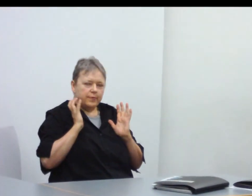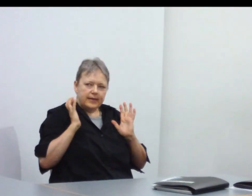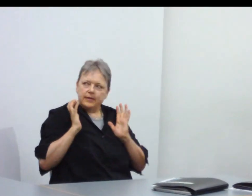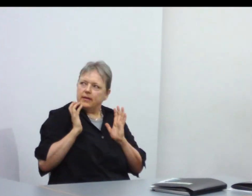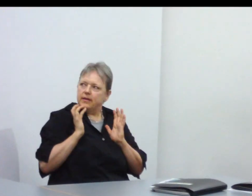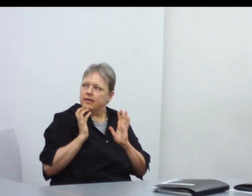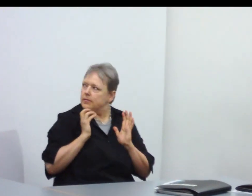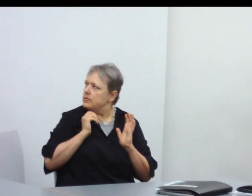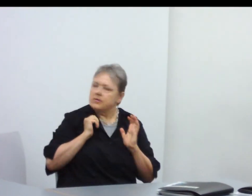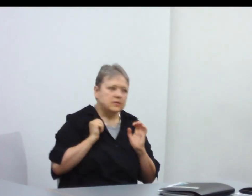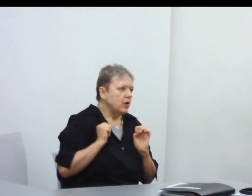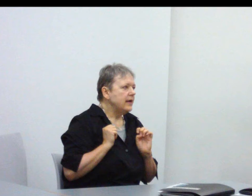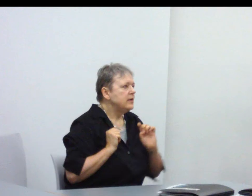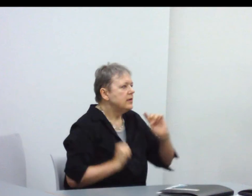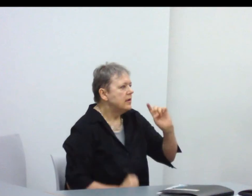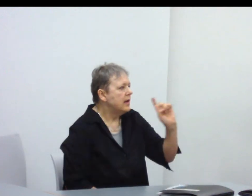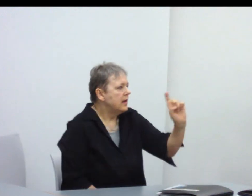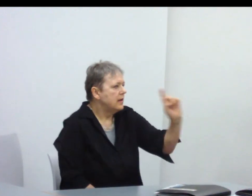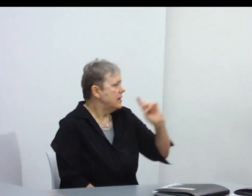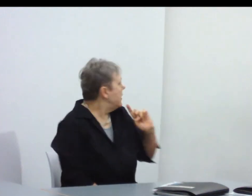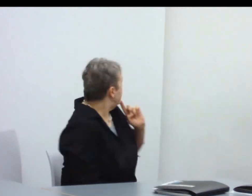Wenn ich so